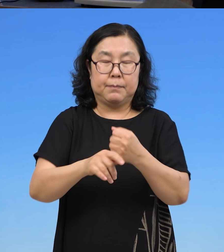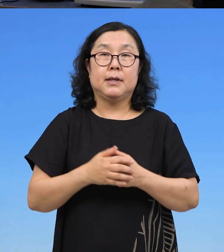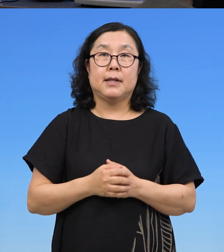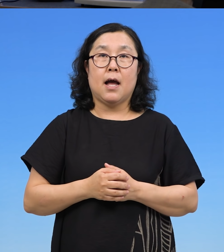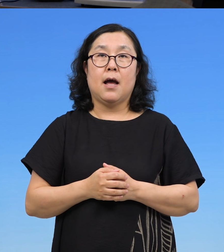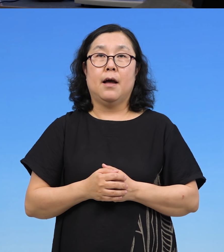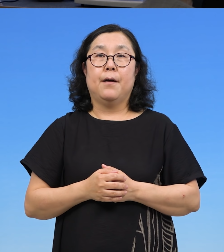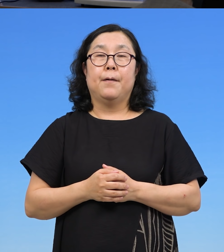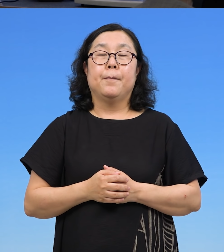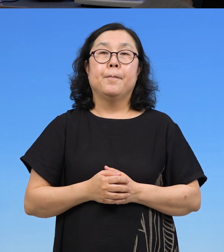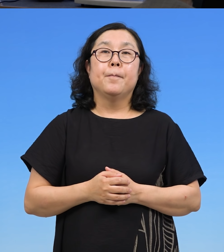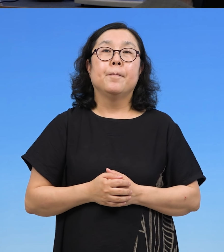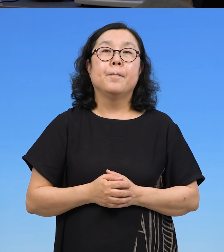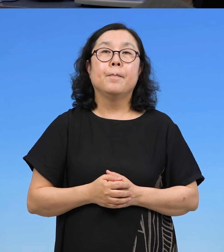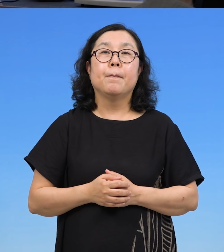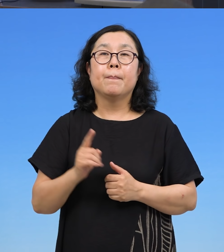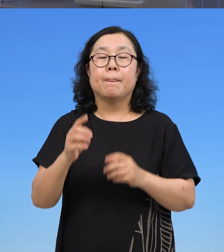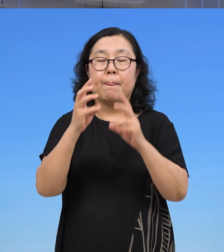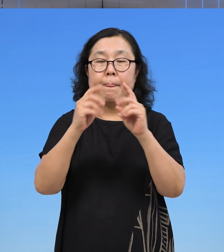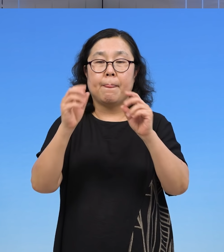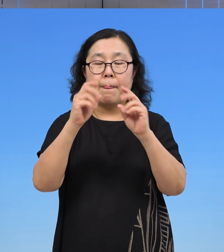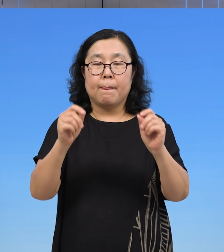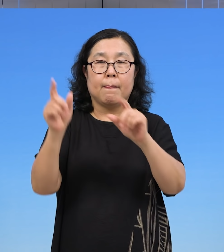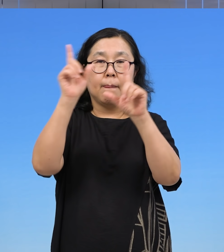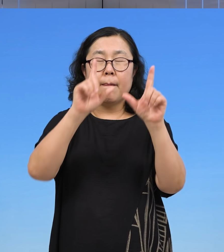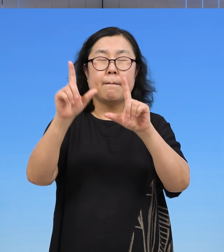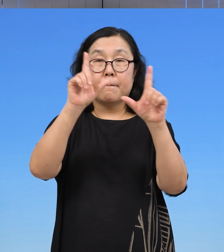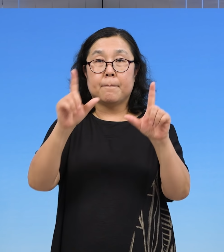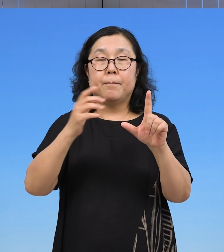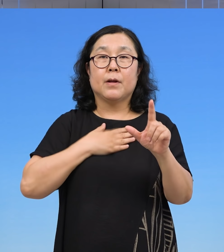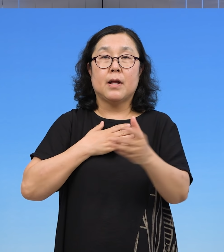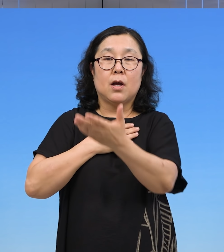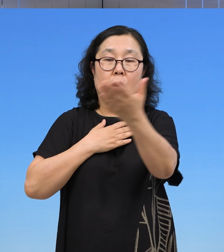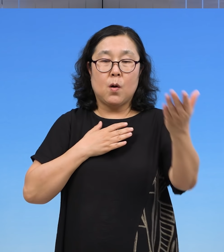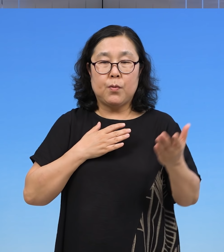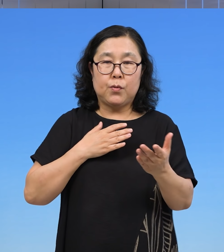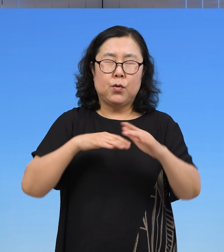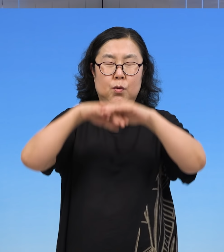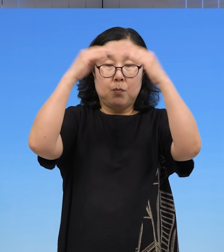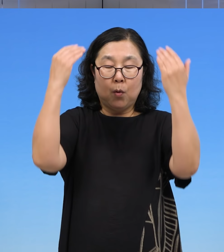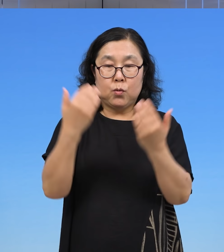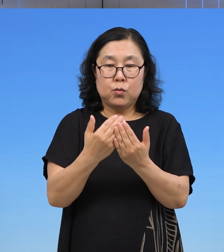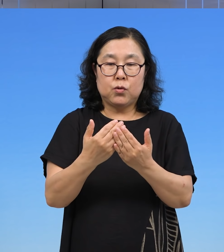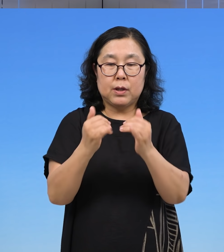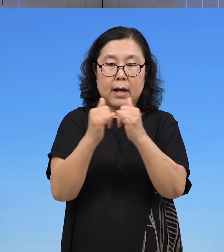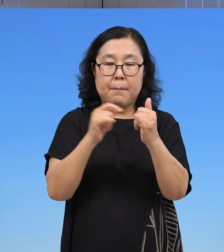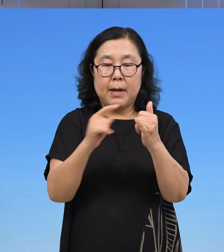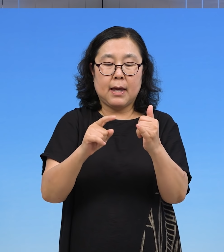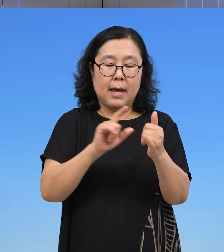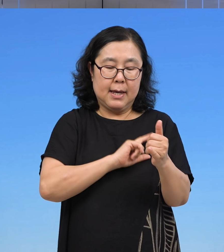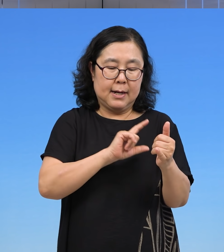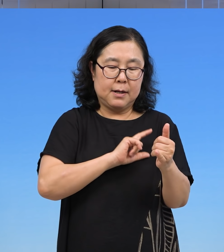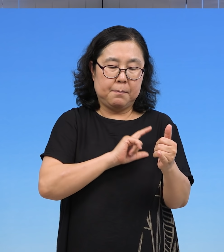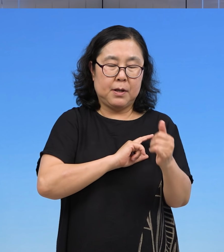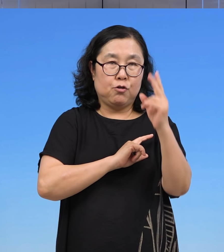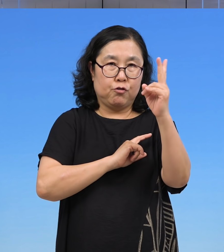가슴이 벅차고 올랐는지 아십니까 오늘 이 땅을 살아가는 저와 여러분 모두에게는 우리 내면의 두 이름이 다 있습니다